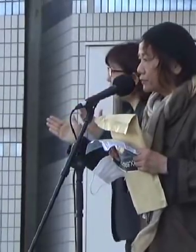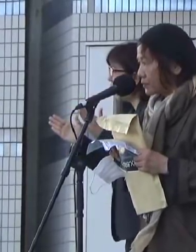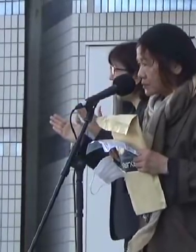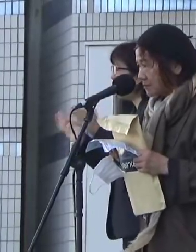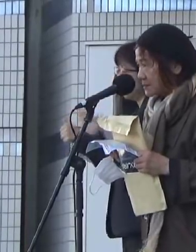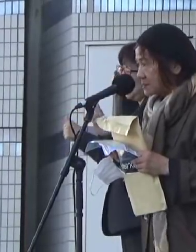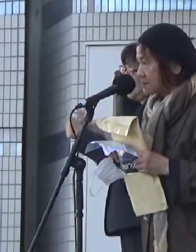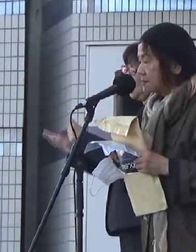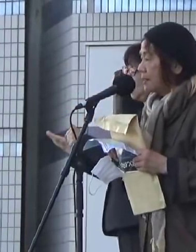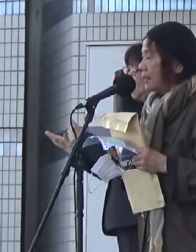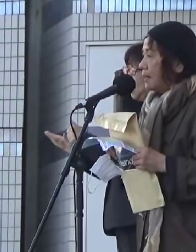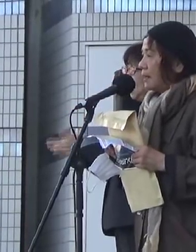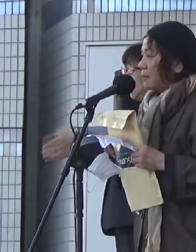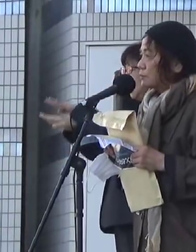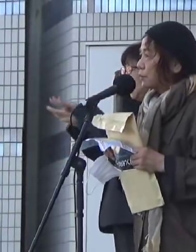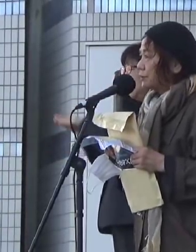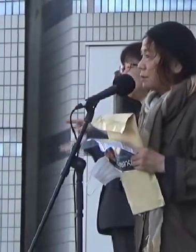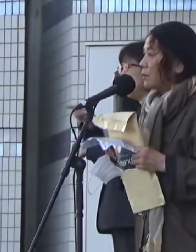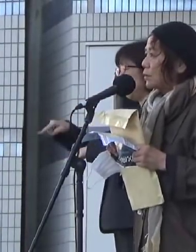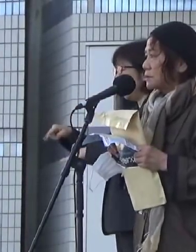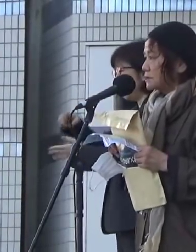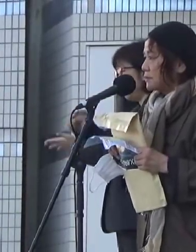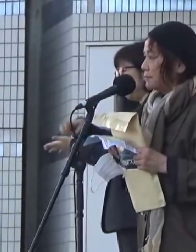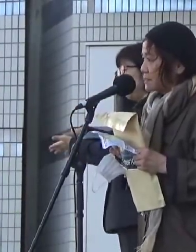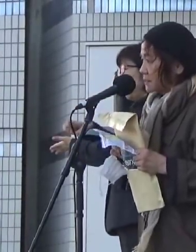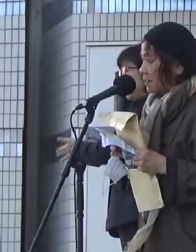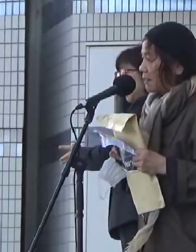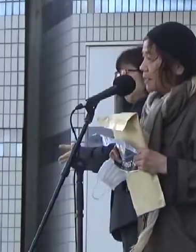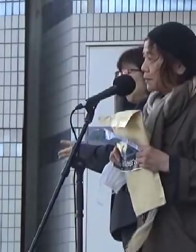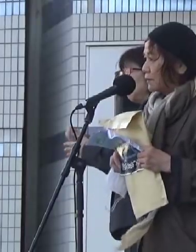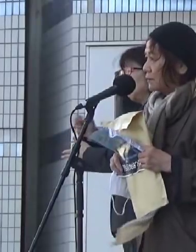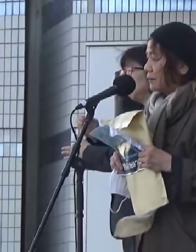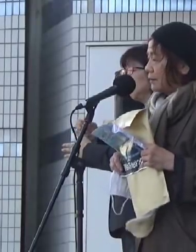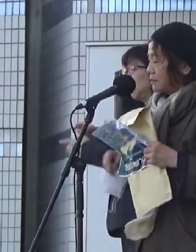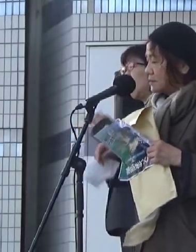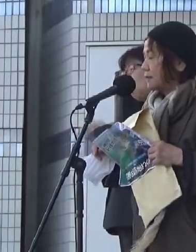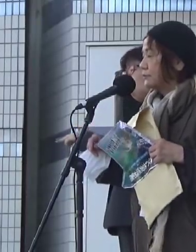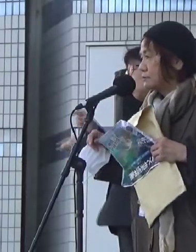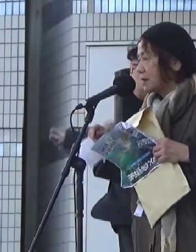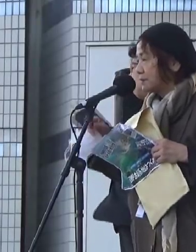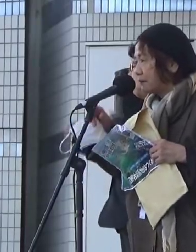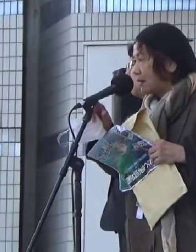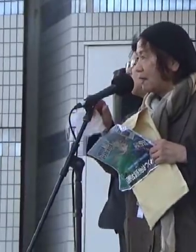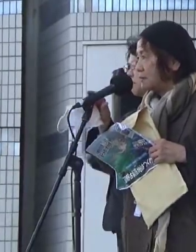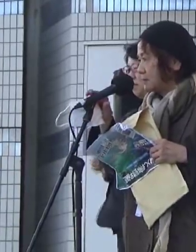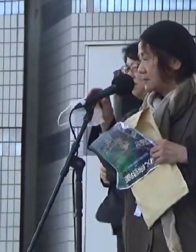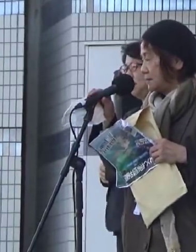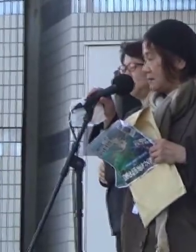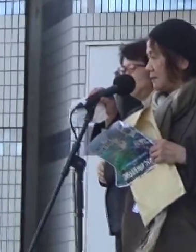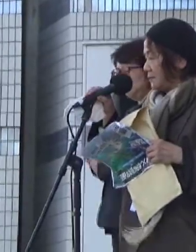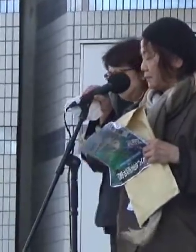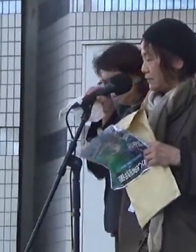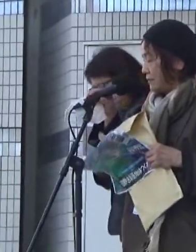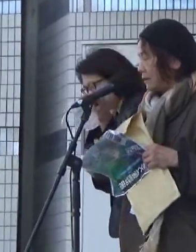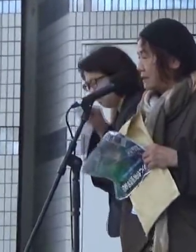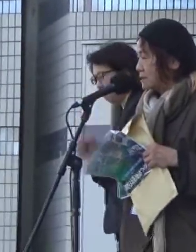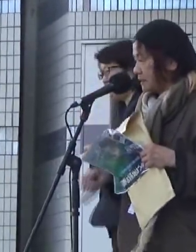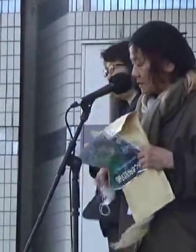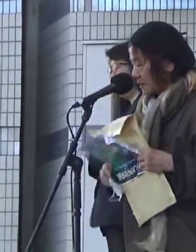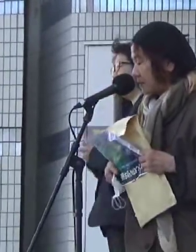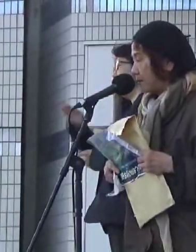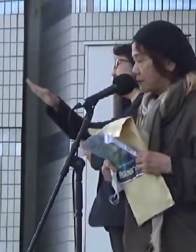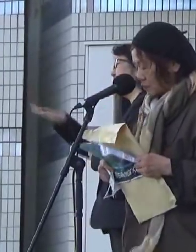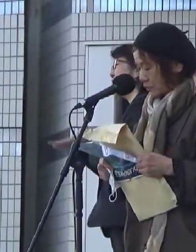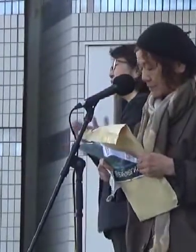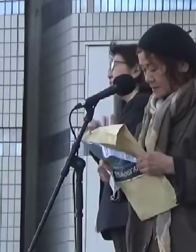り込みの行動をします。そこにもぜひ皆さん時間の許す方はぜひい